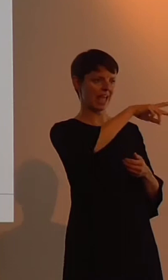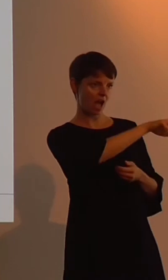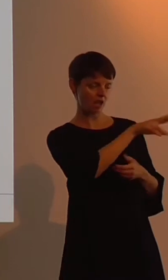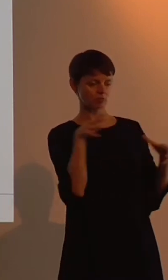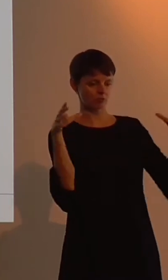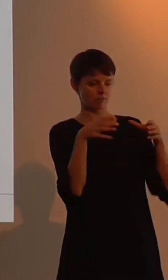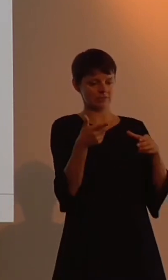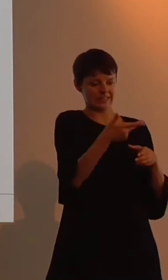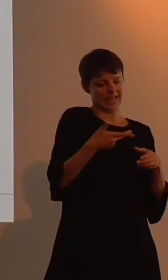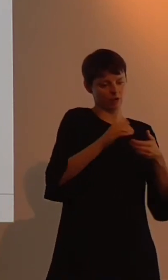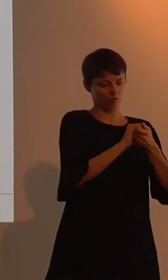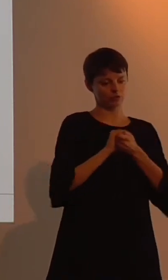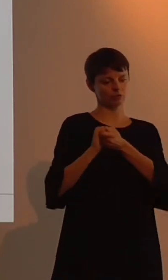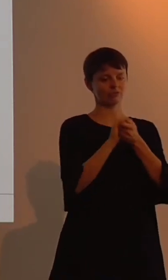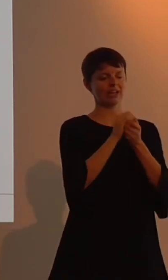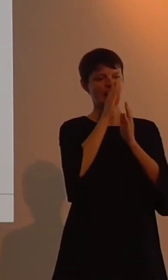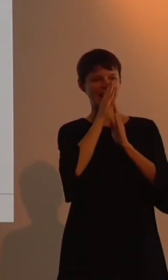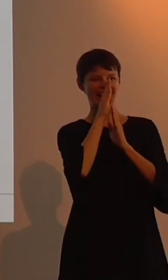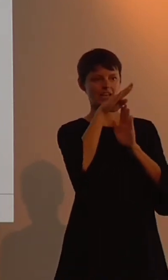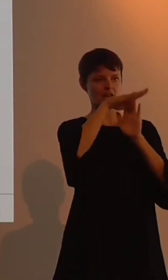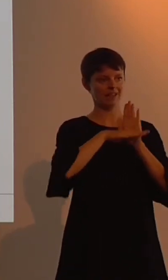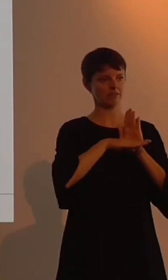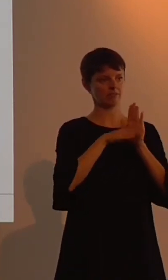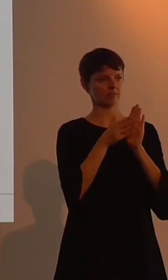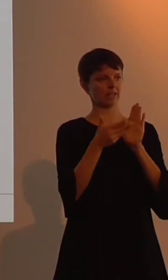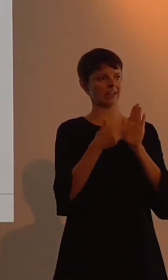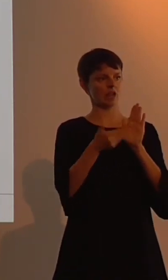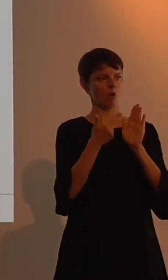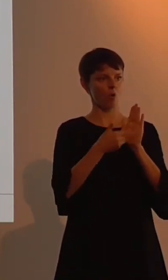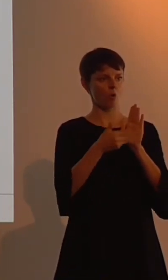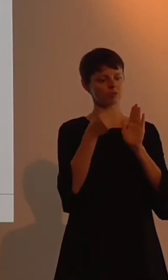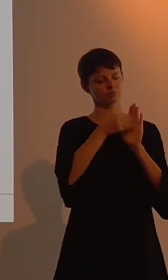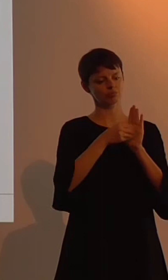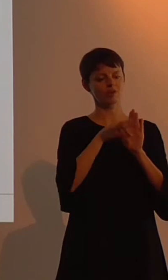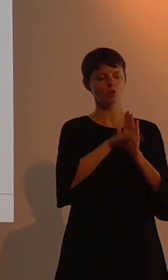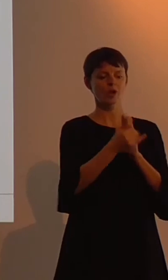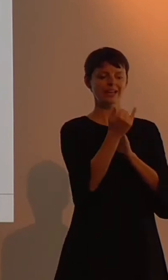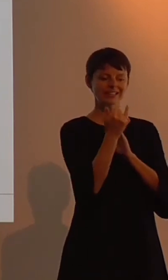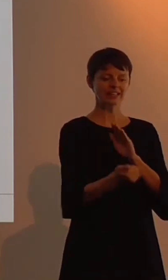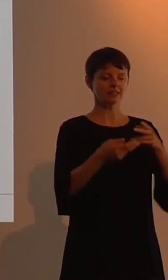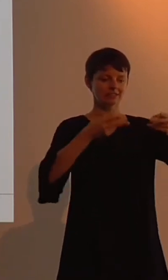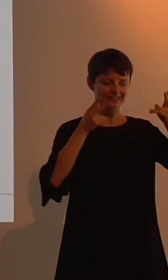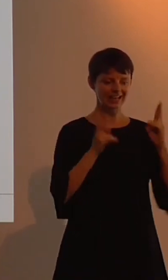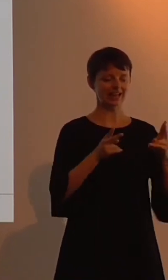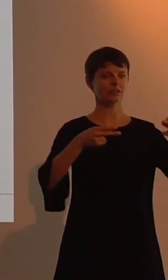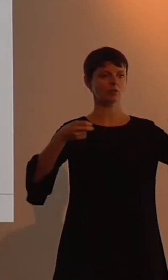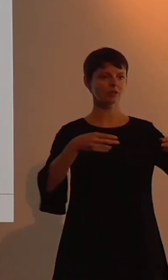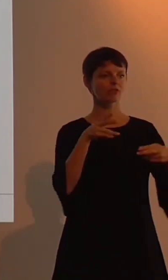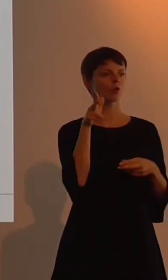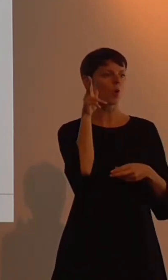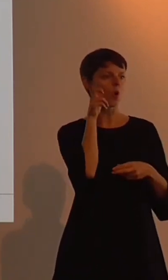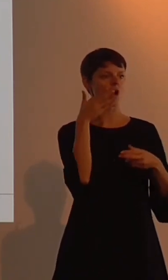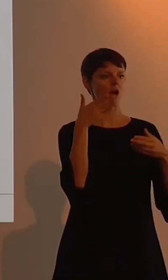League war natürlich eingebunden, die man damit machen konnte. WM und EM, also so Fernsehrechte haben, werden wir da auch eine